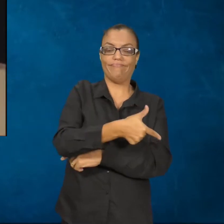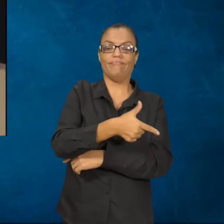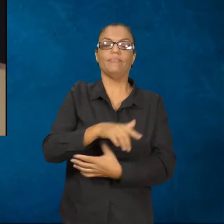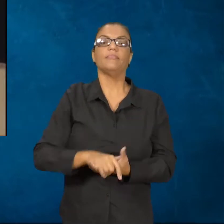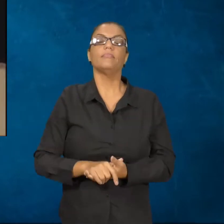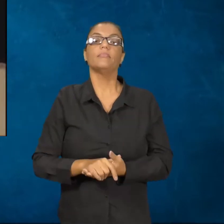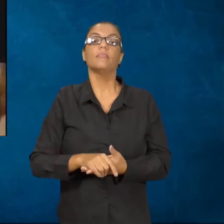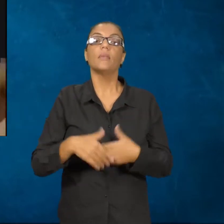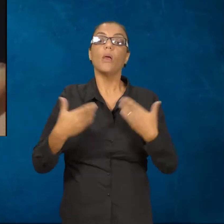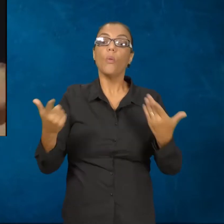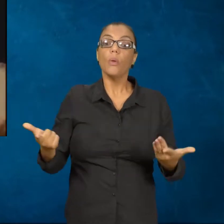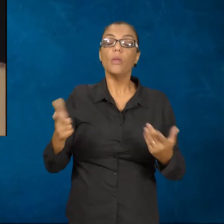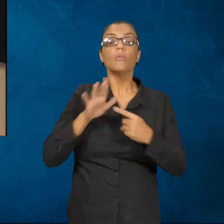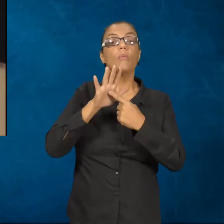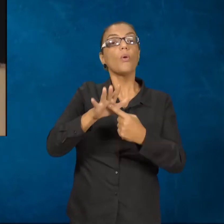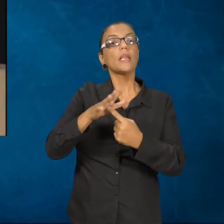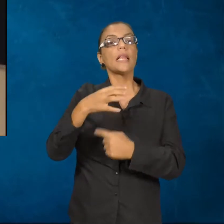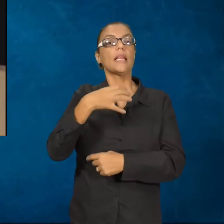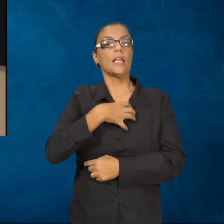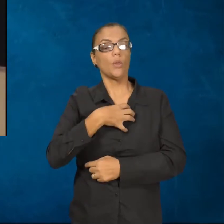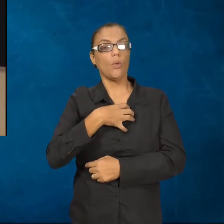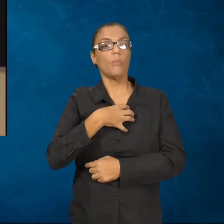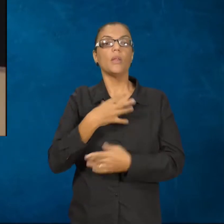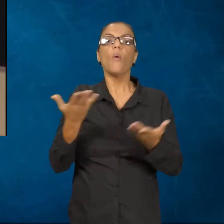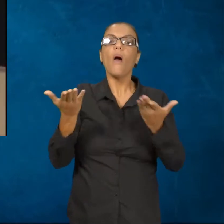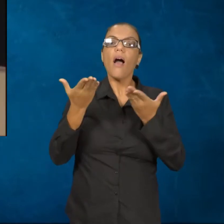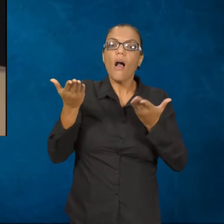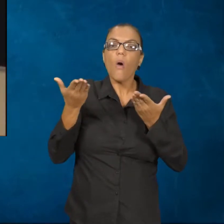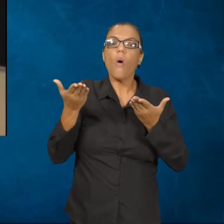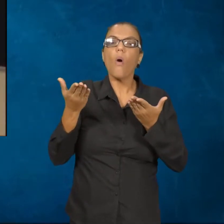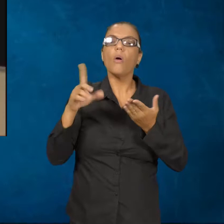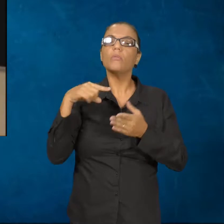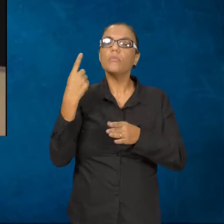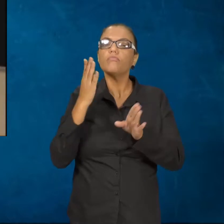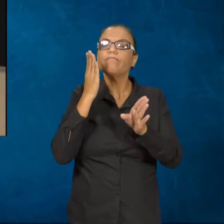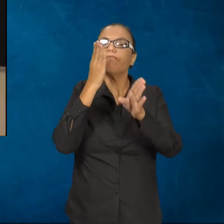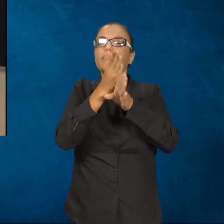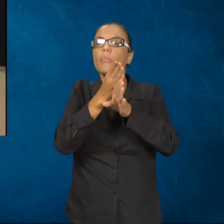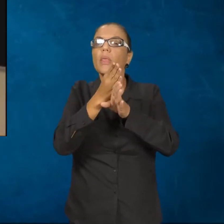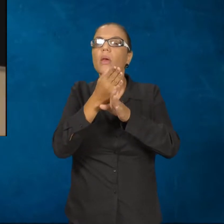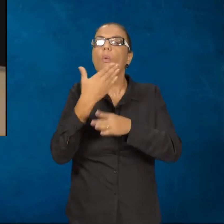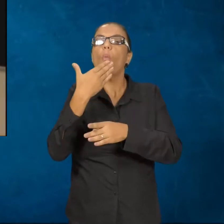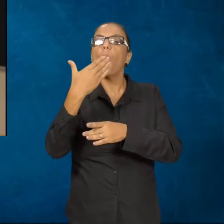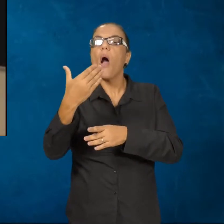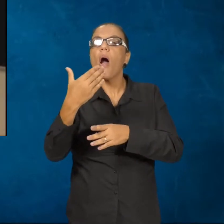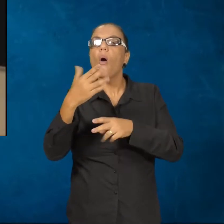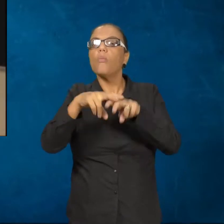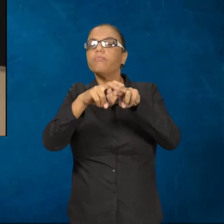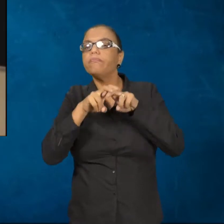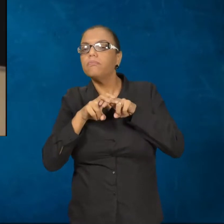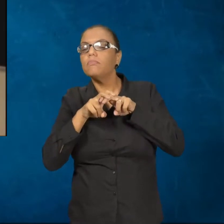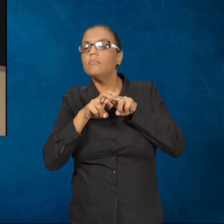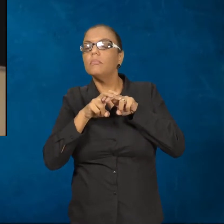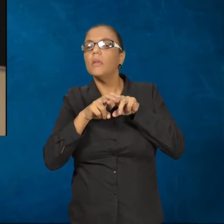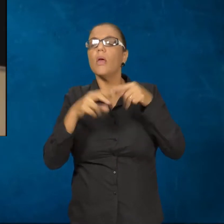bem, esses são os sintomas. Vamos fazer o diagnóstico agora? Quais são as